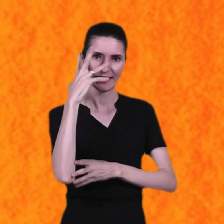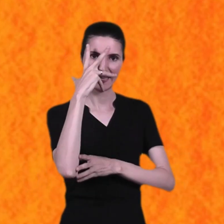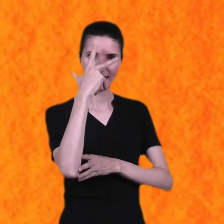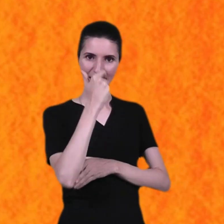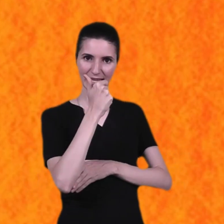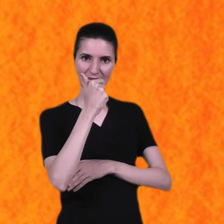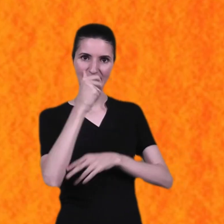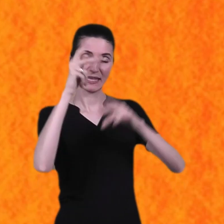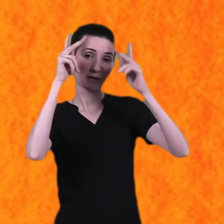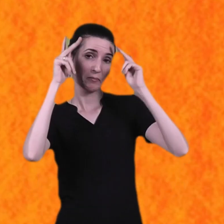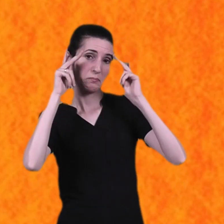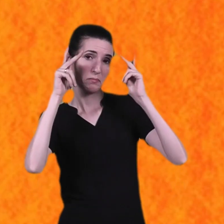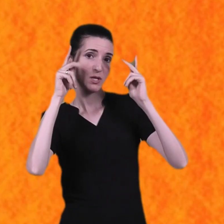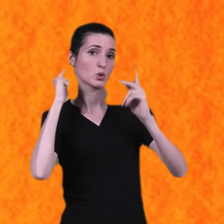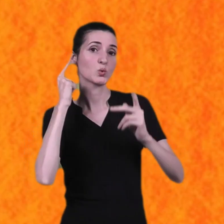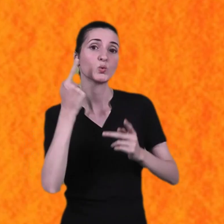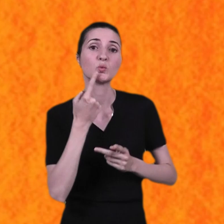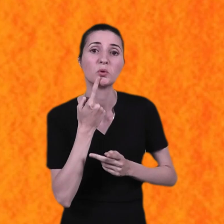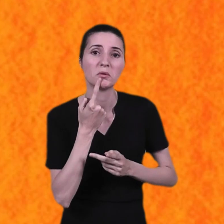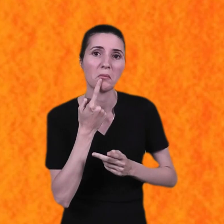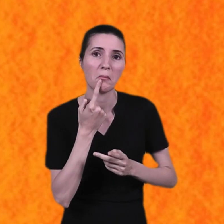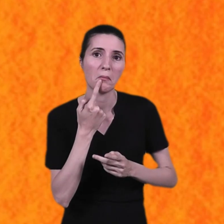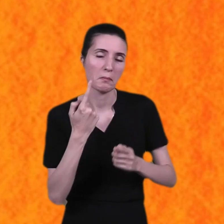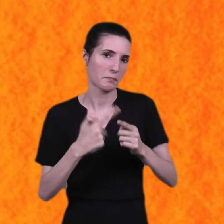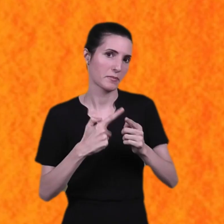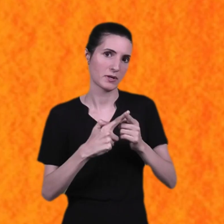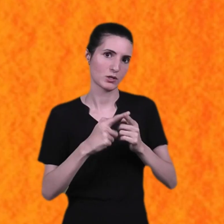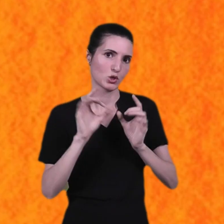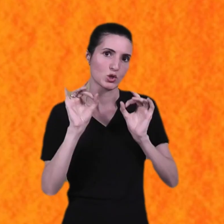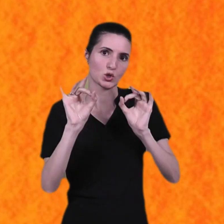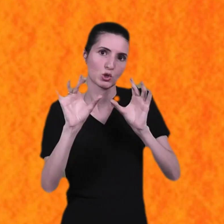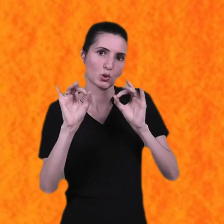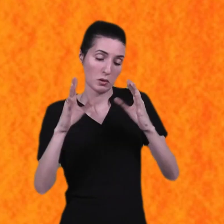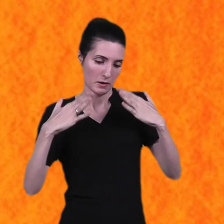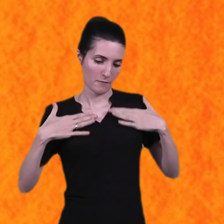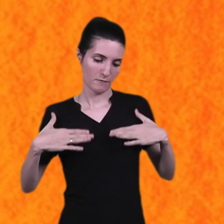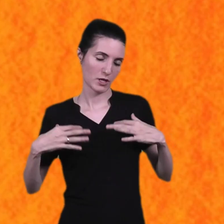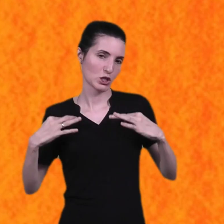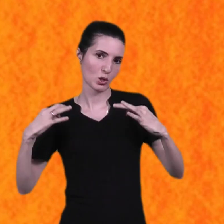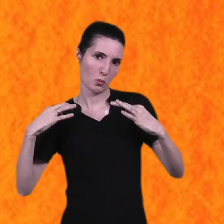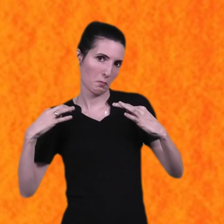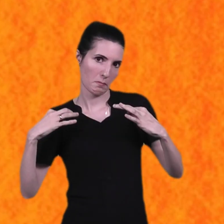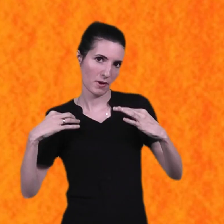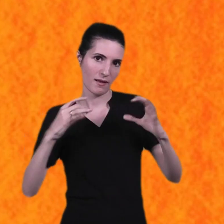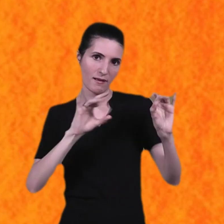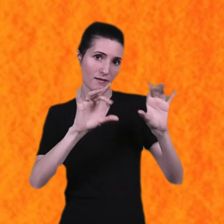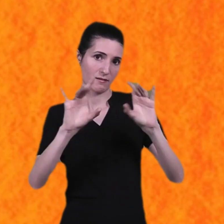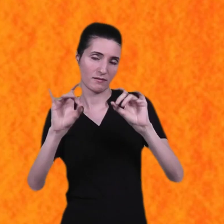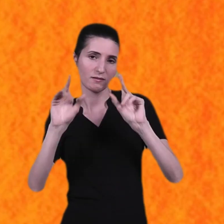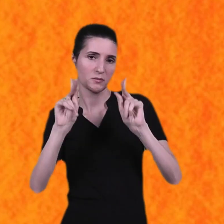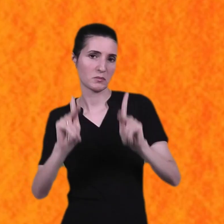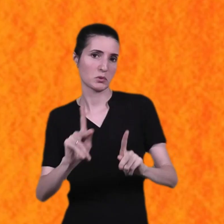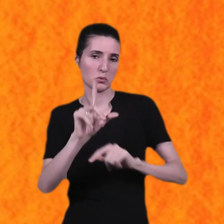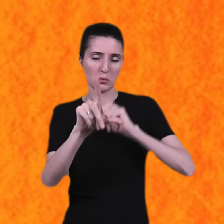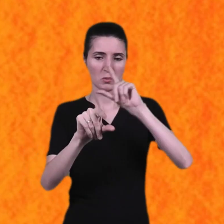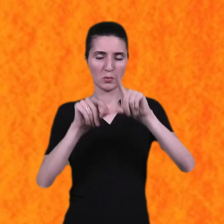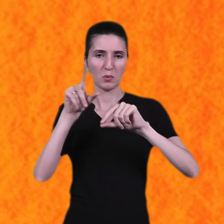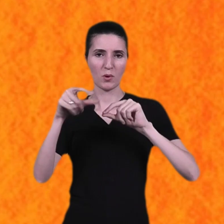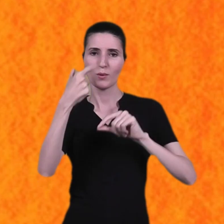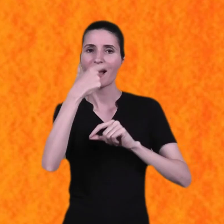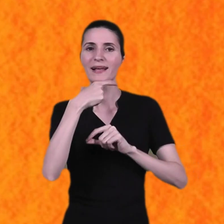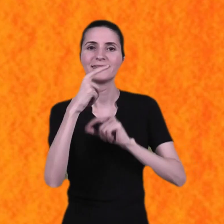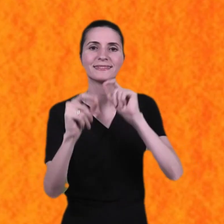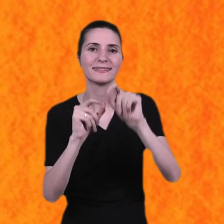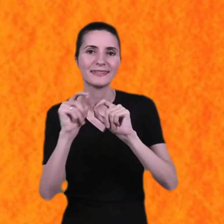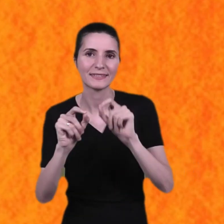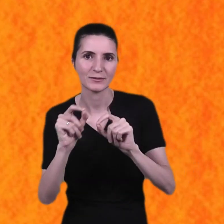linda princesa surda. Por quê? Porque eu poderia falar como ela está vestida, né, como ela está com um